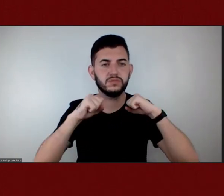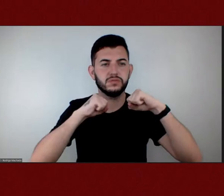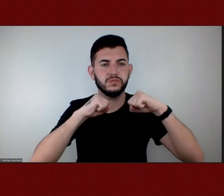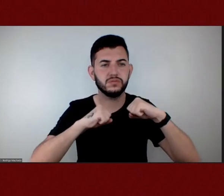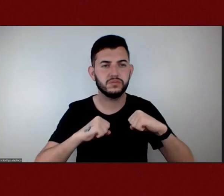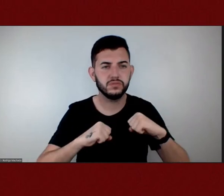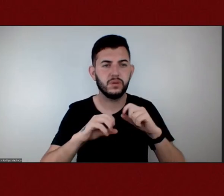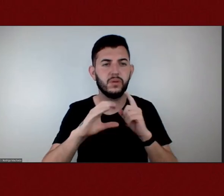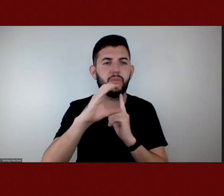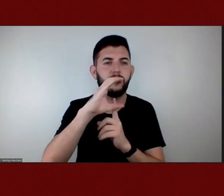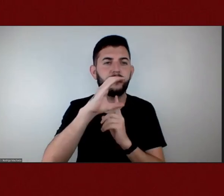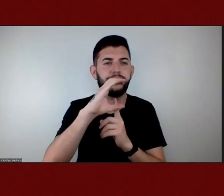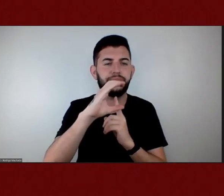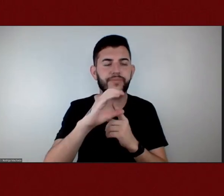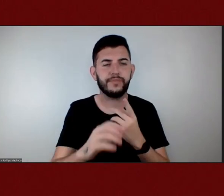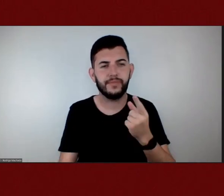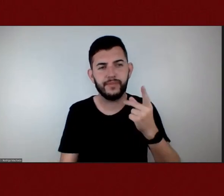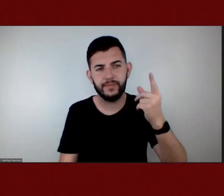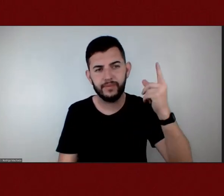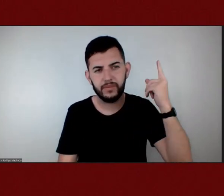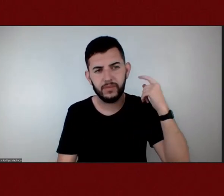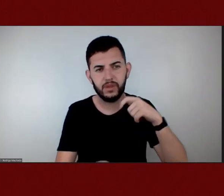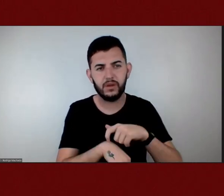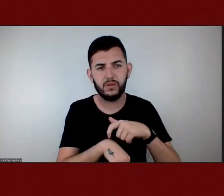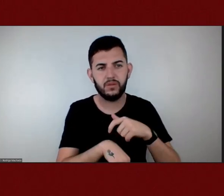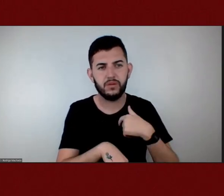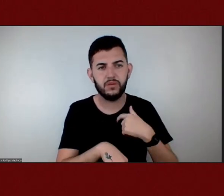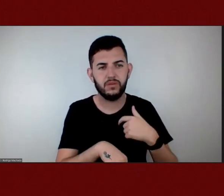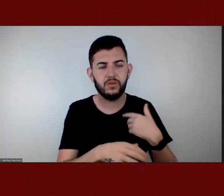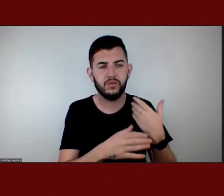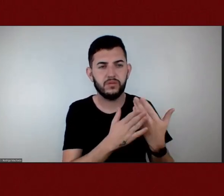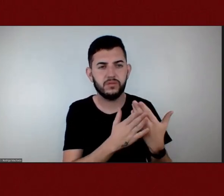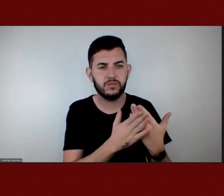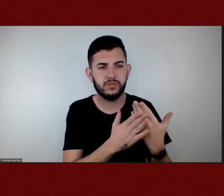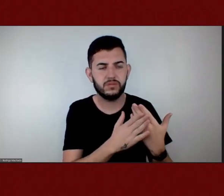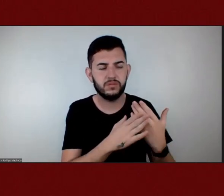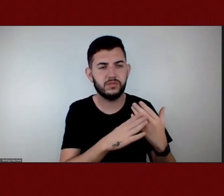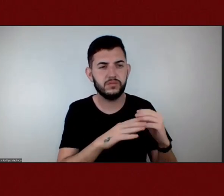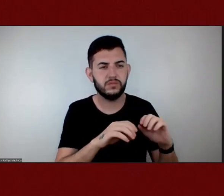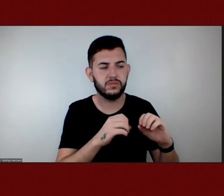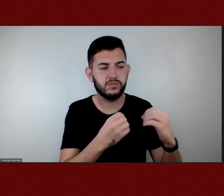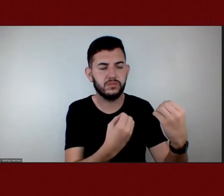na época da minha formação e, a partir daí,